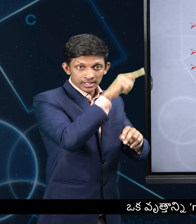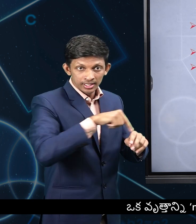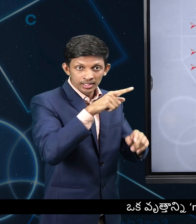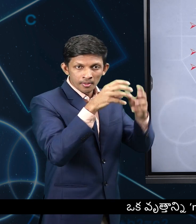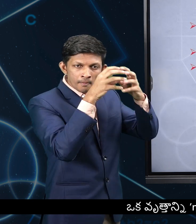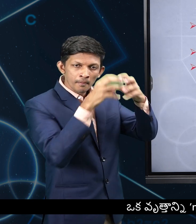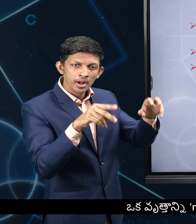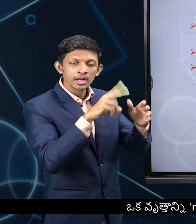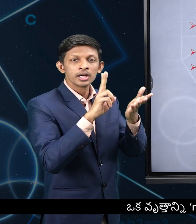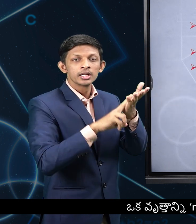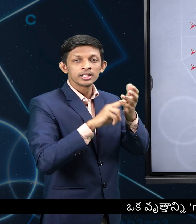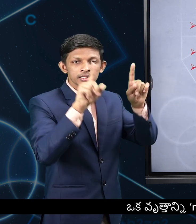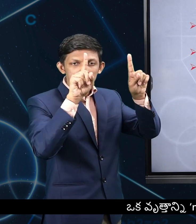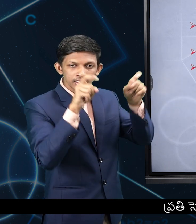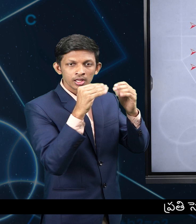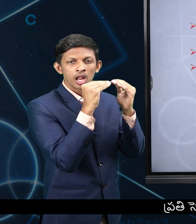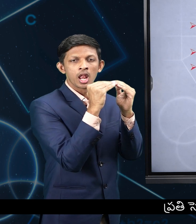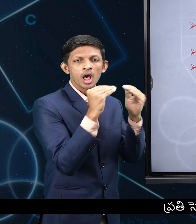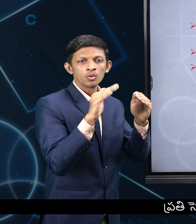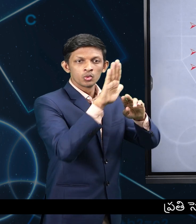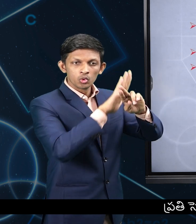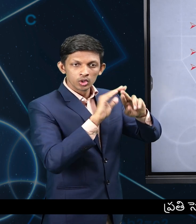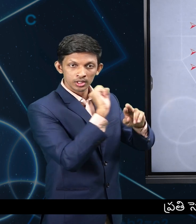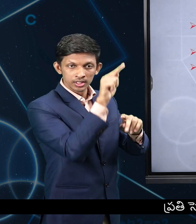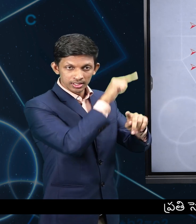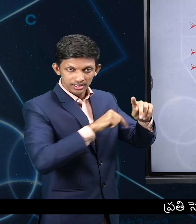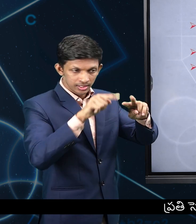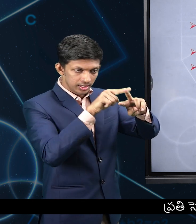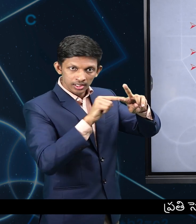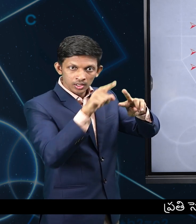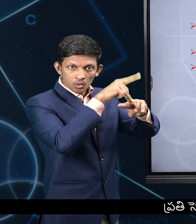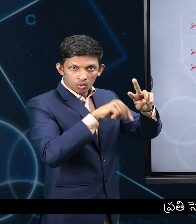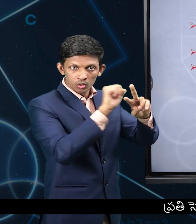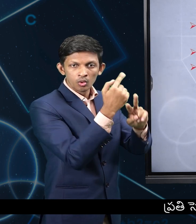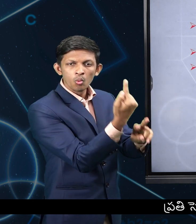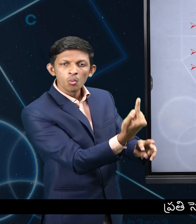సెక్టార్లుగా విభజించినట్లయితే ప్రతి సెక్టార్కు కేంద్ర కోణం θ డిగ్రీలు